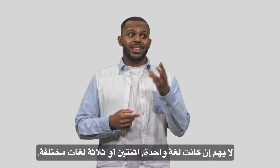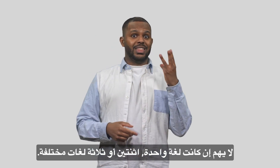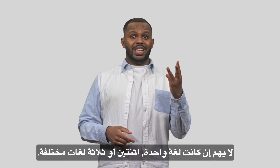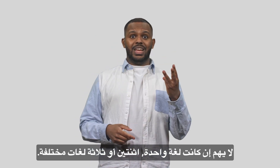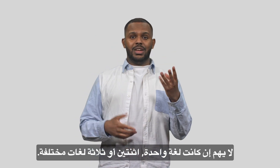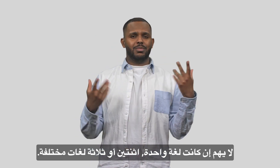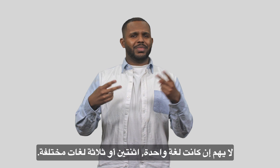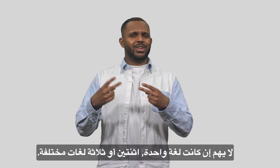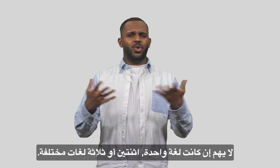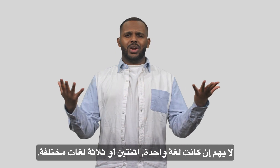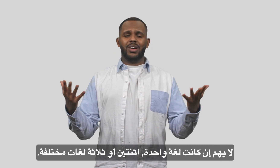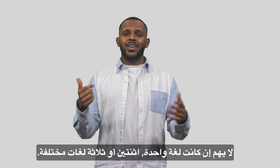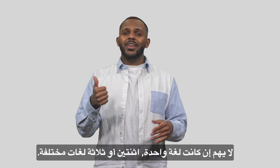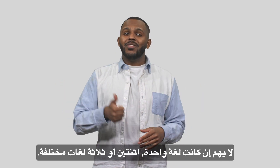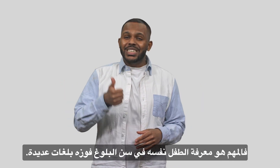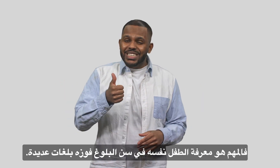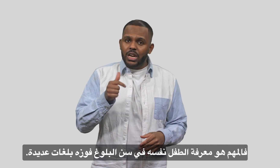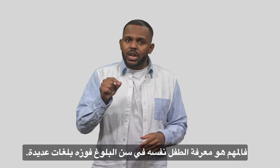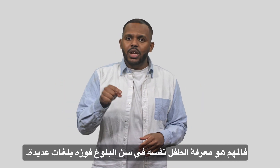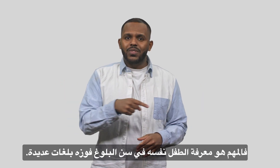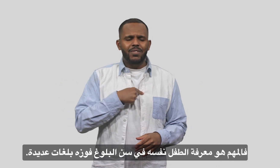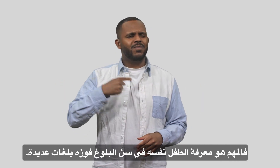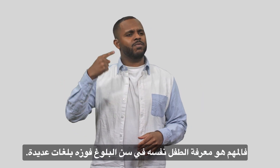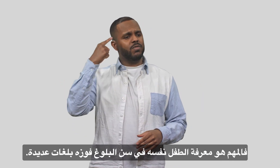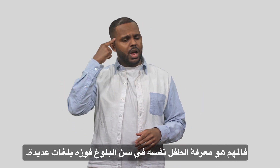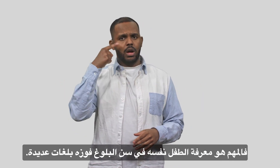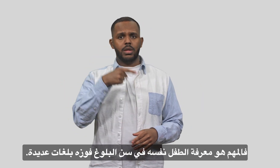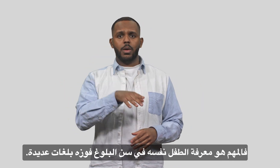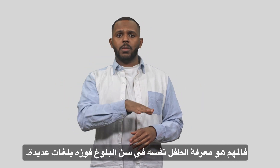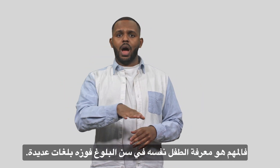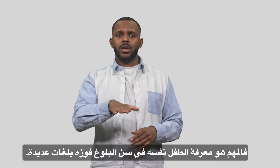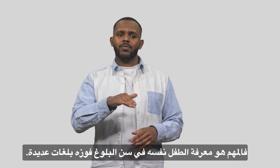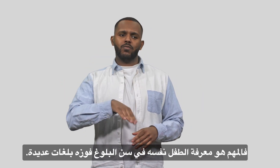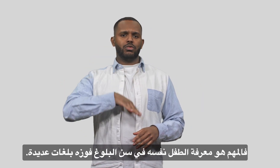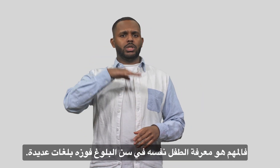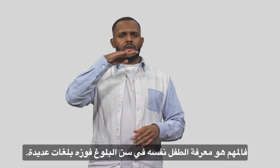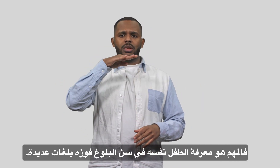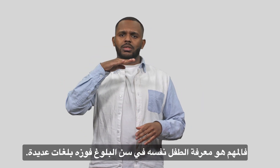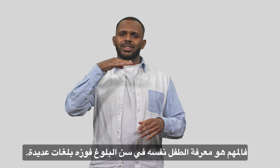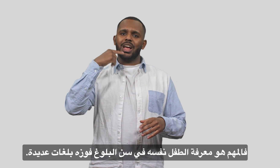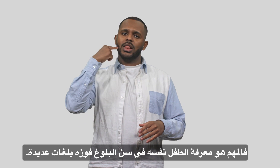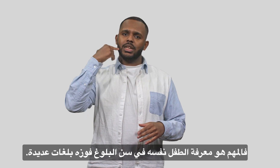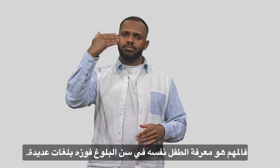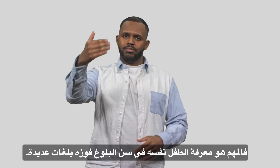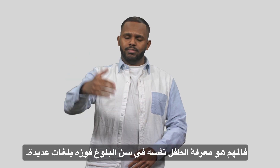لا يهم إن كانت لغة واحدة، اثنتين أو ثلاث لغات مختلفة، فالمهم هو معرفة الطفل نفسه في سن